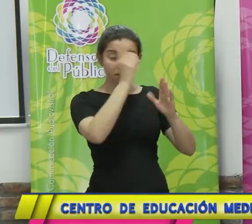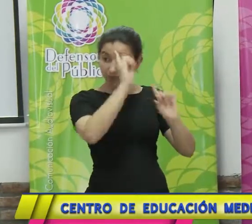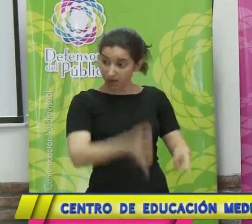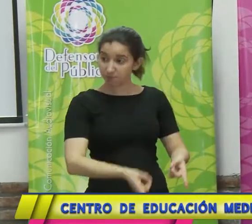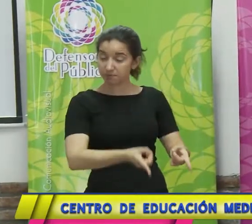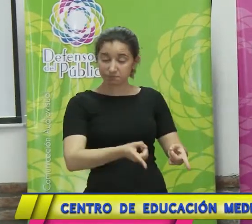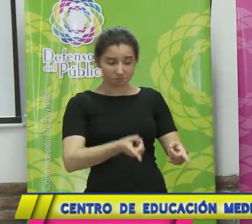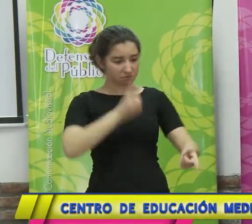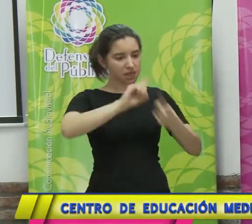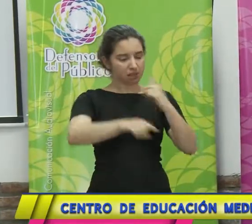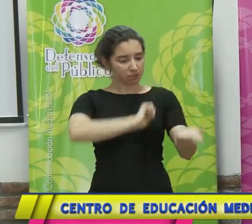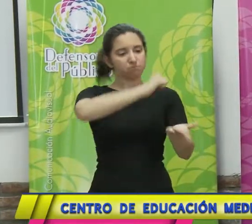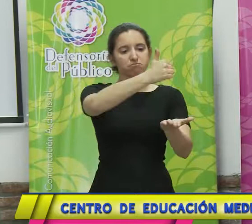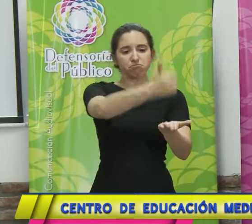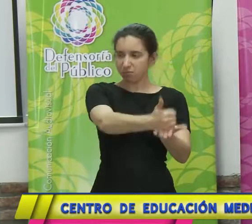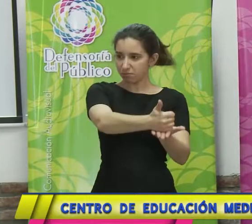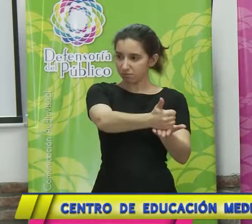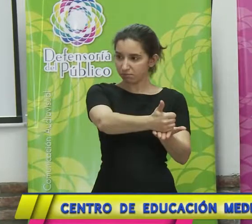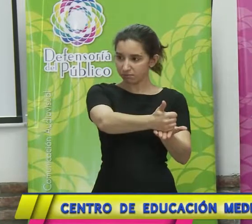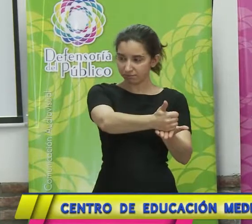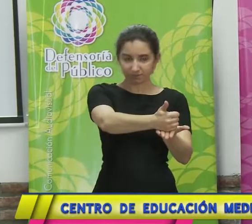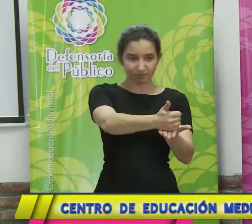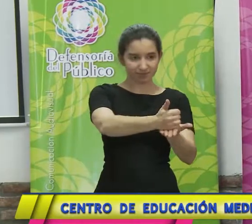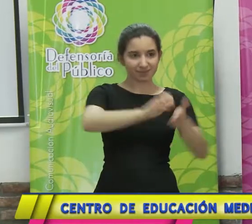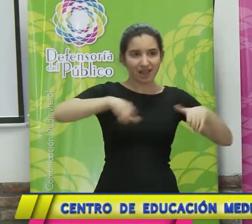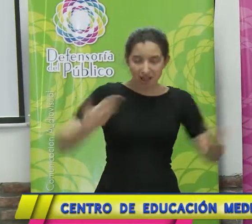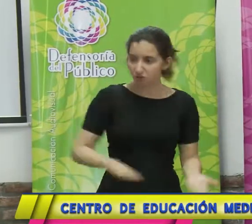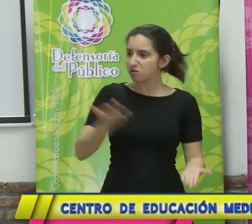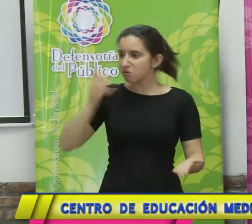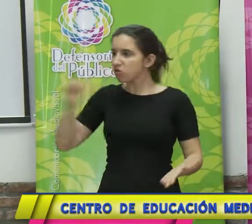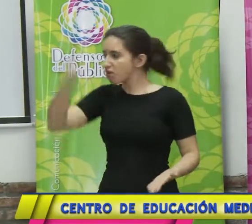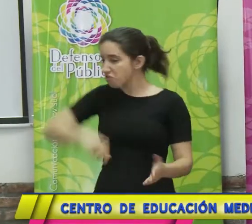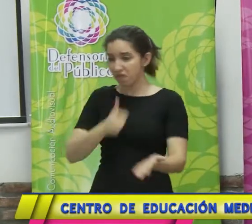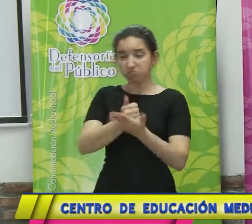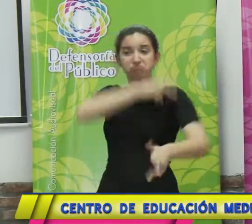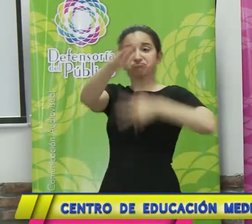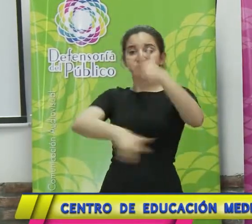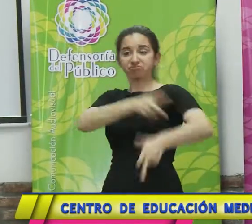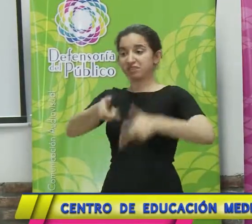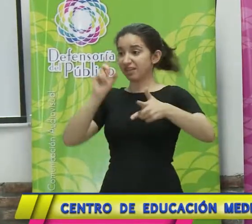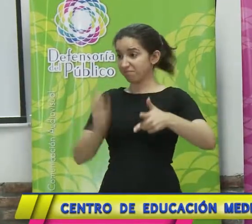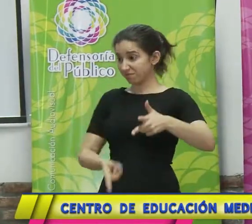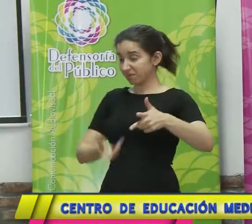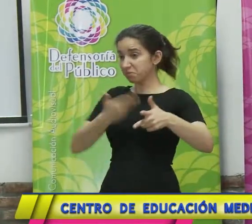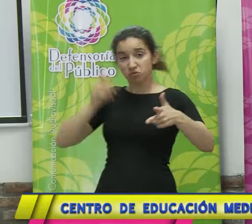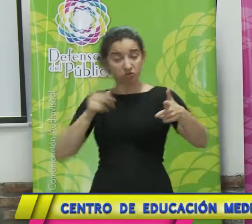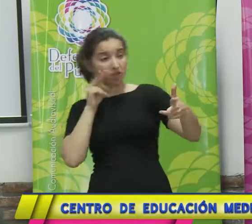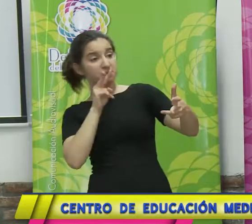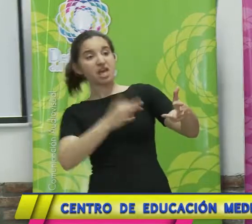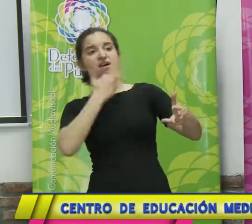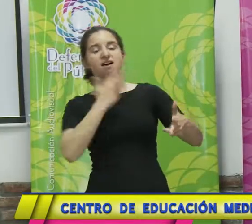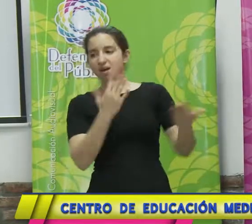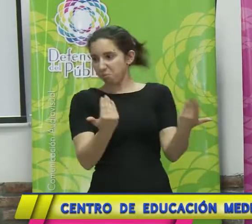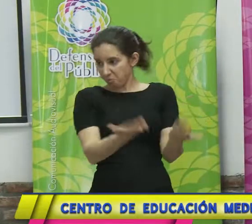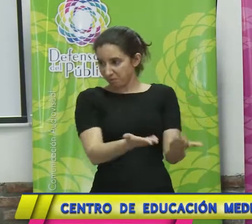presentarlo y que pueda en ellos expresarse para que los sordos mudos puedan entender lo que nosotros